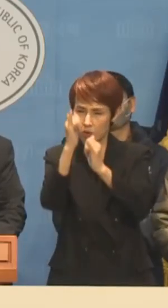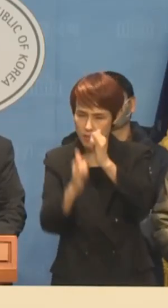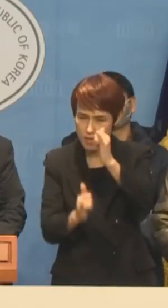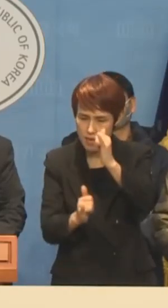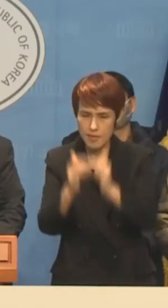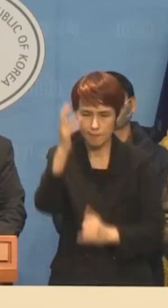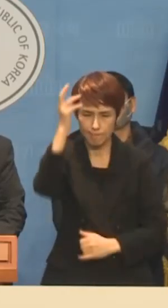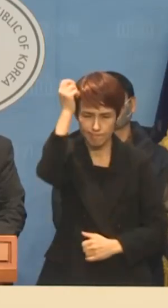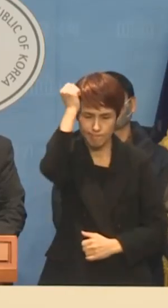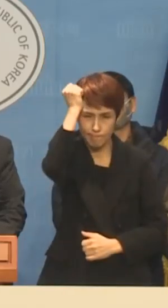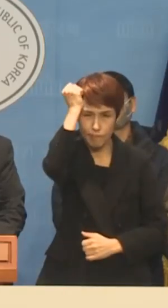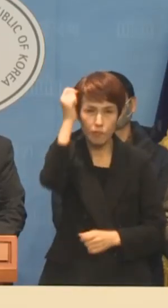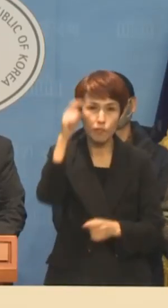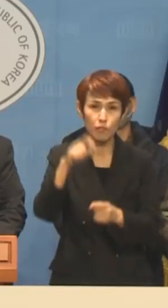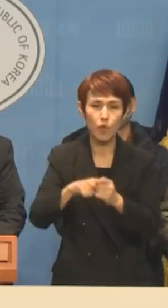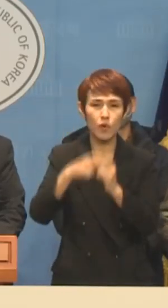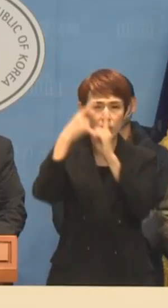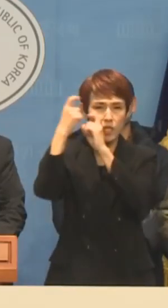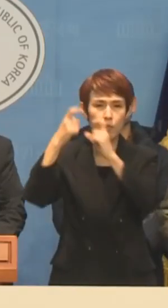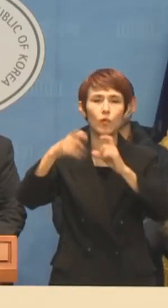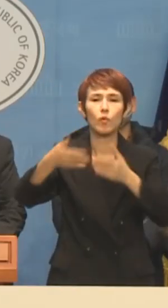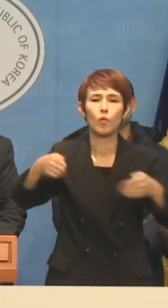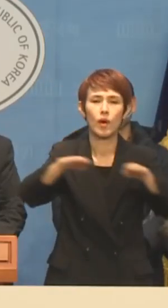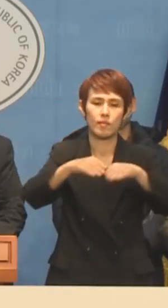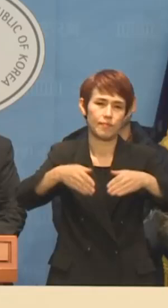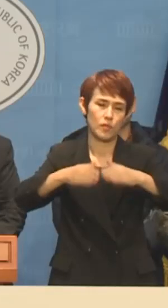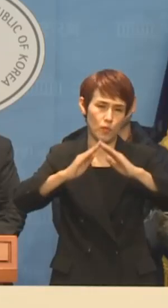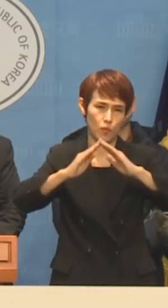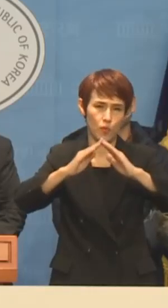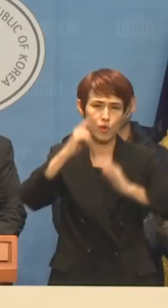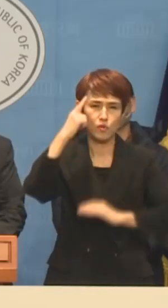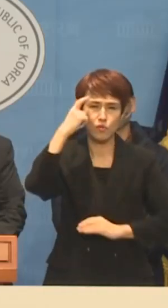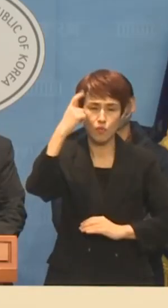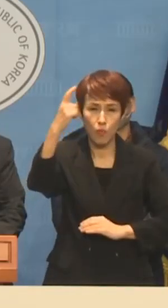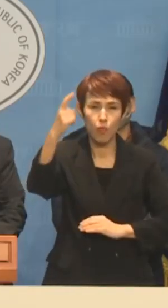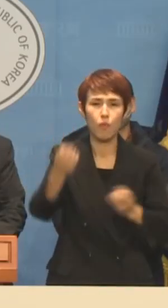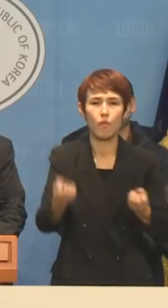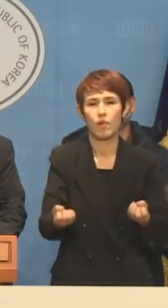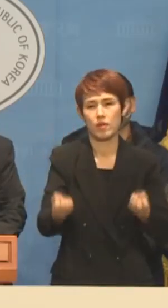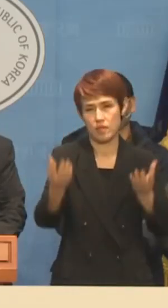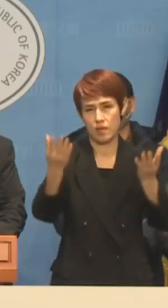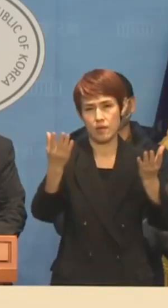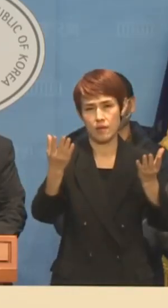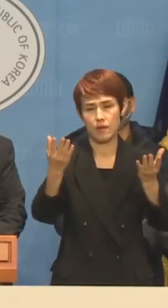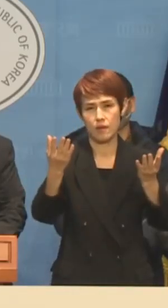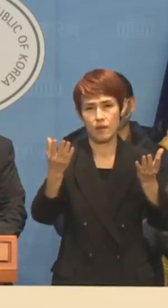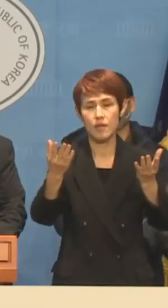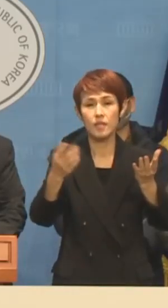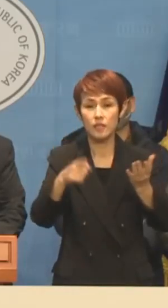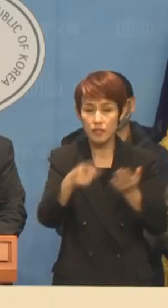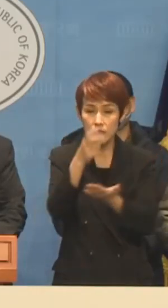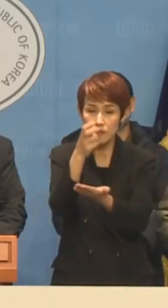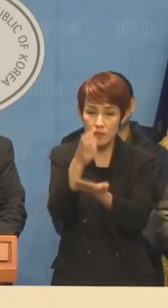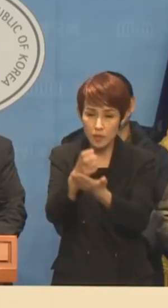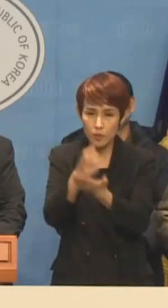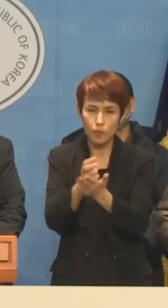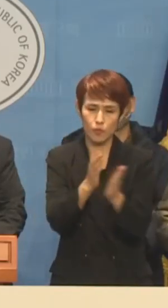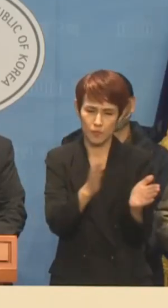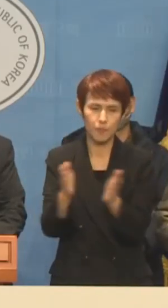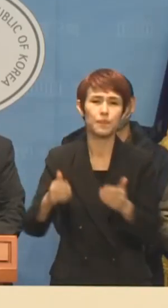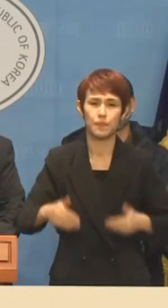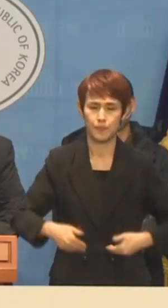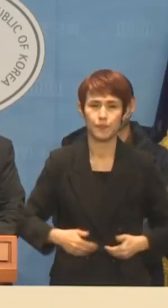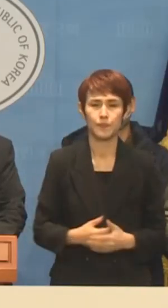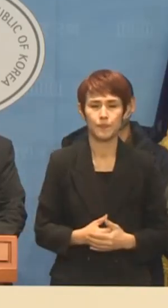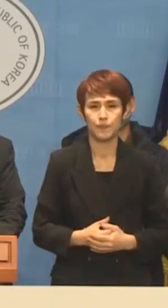않기 위해 기념관을 세우고 추모 행사를 진행하는 등 제도적인 방안도 마련할